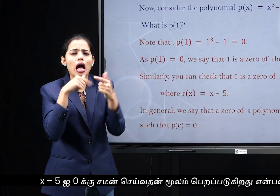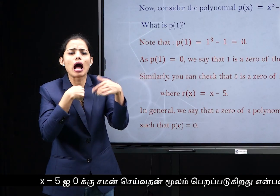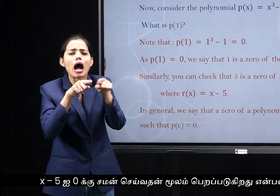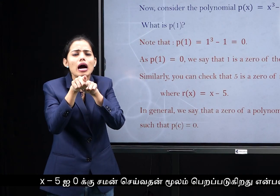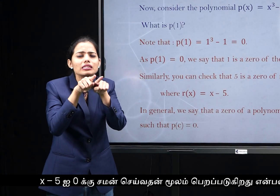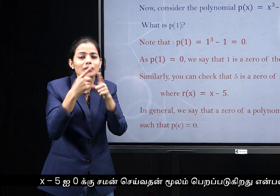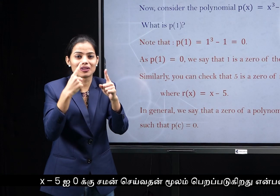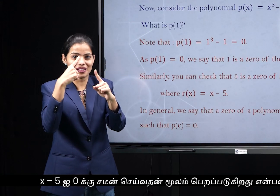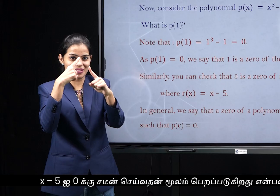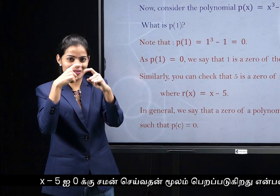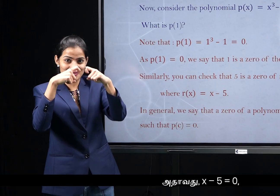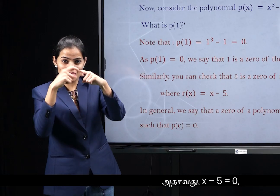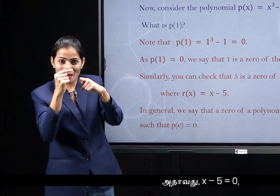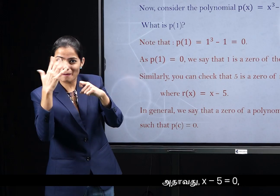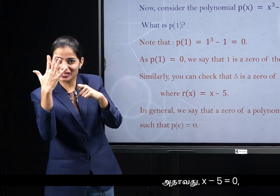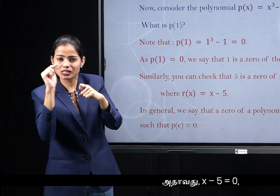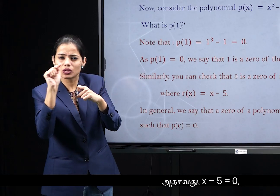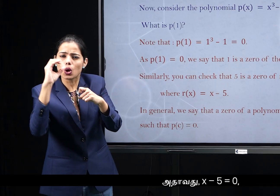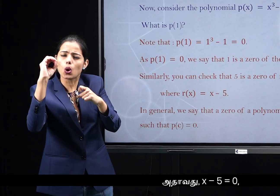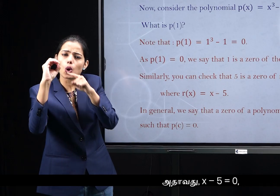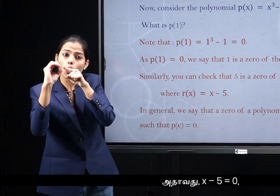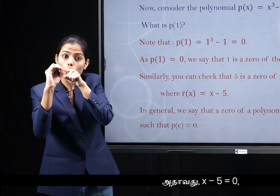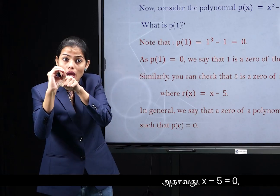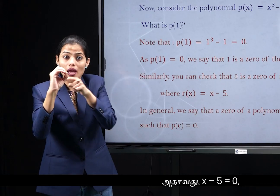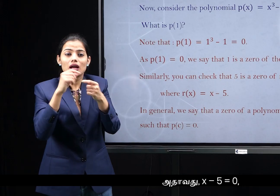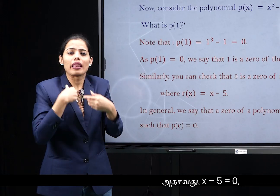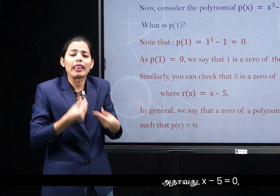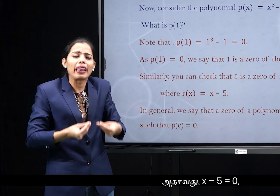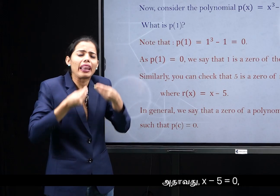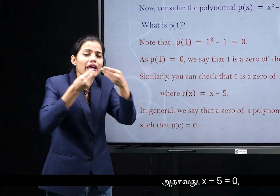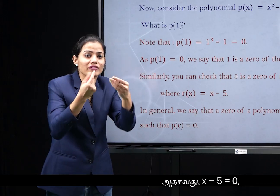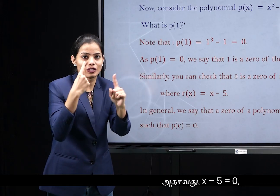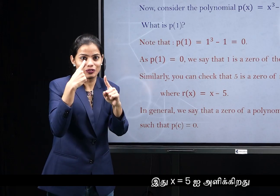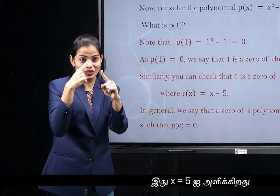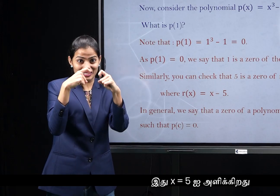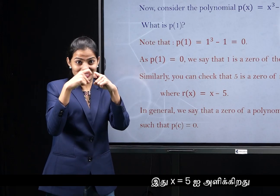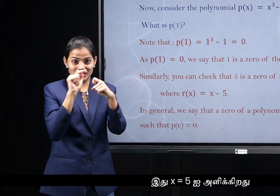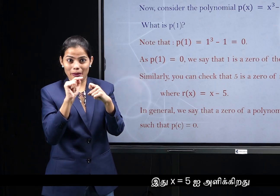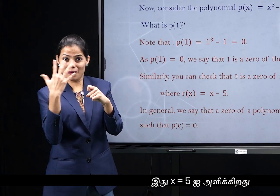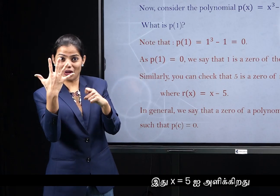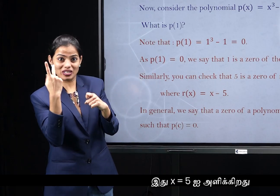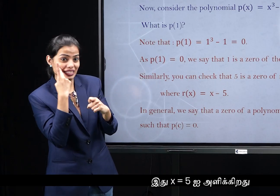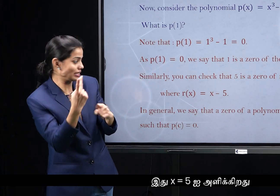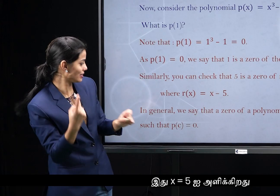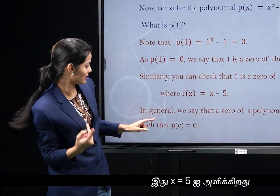கவனிக்கவும். அதாவது எக்ஸ் 5 சமன் 0 இது எக்ஸ் சமன் 5 ஐ